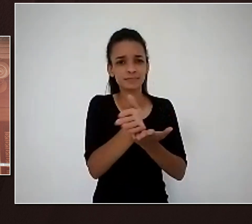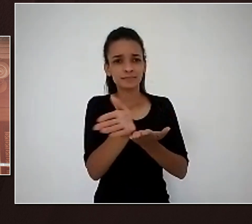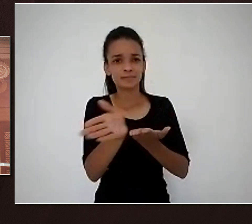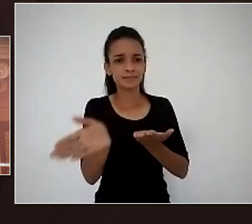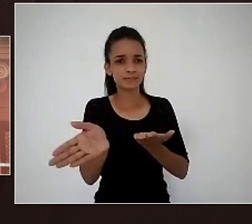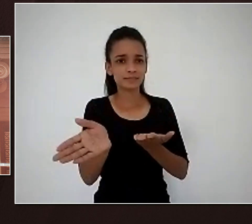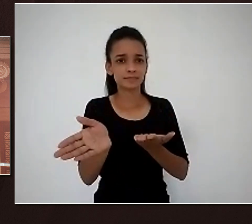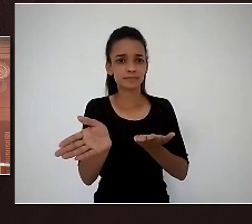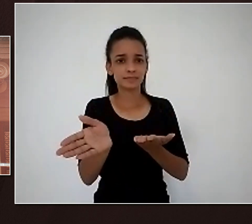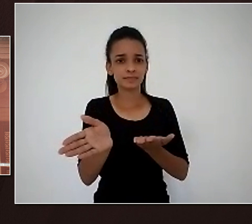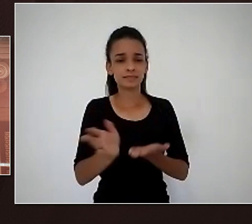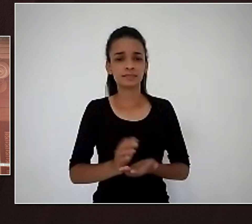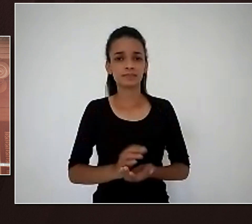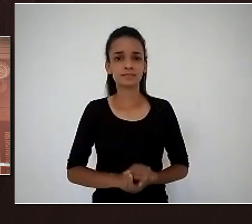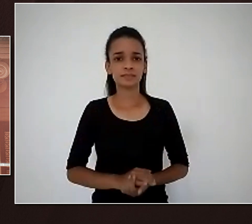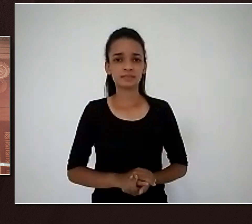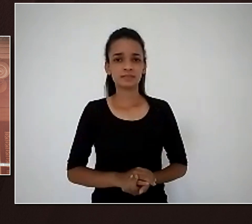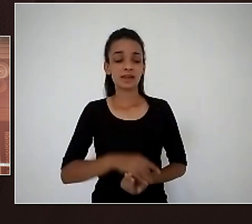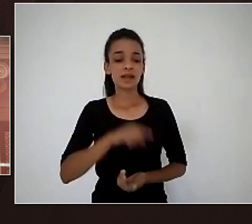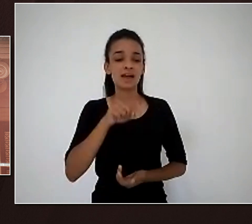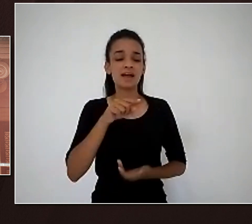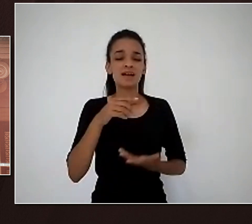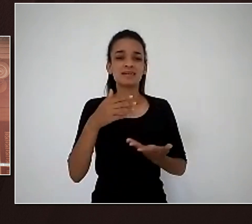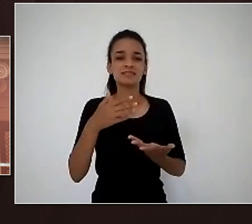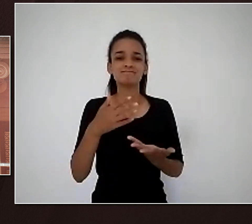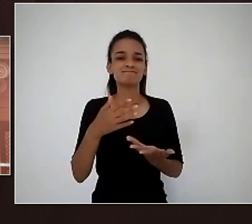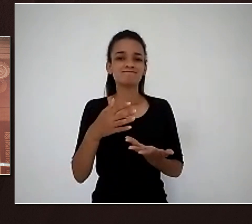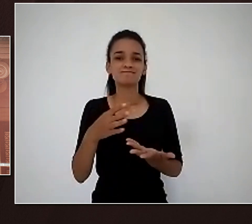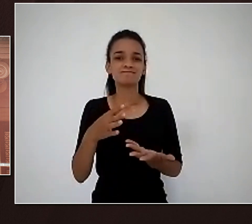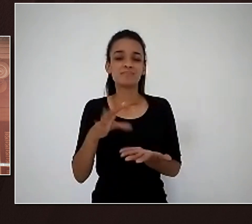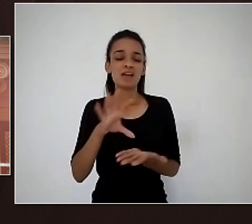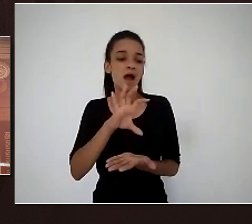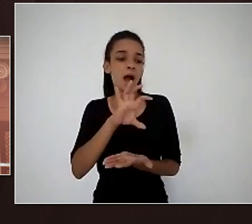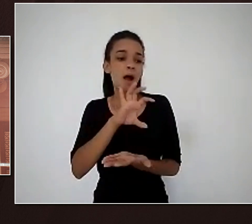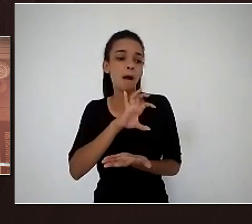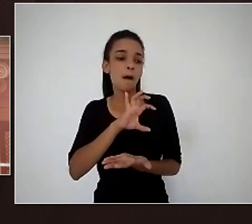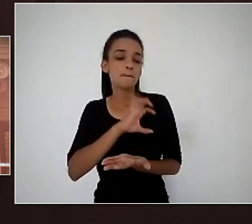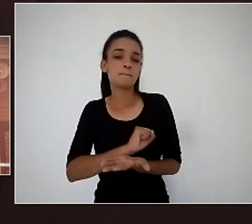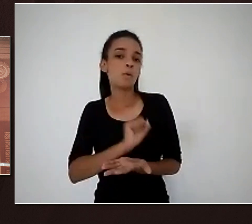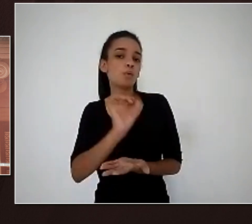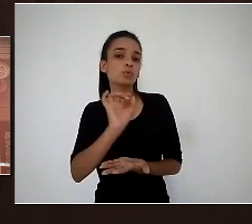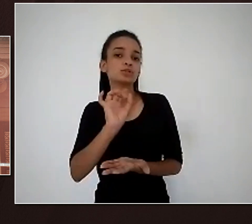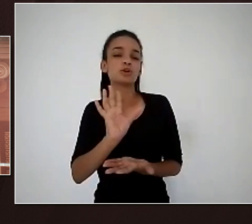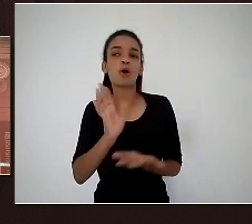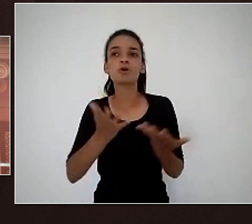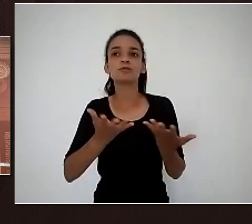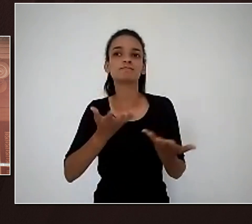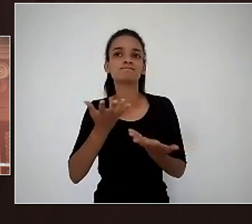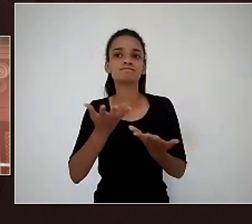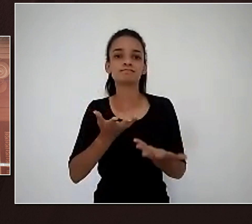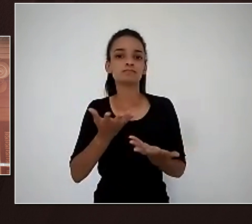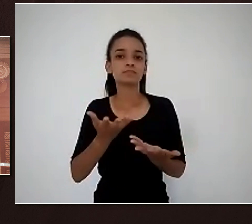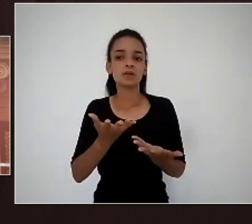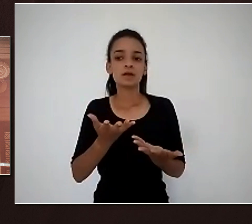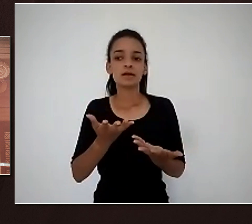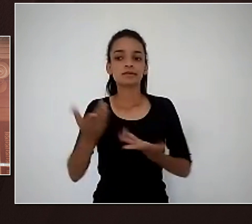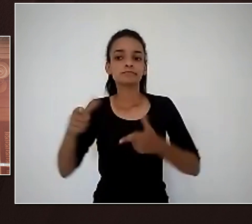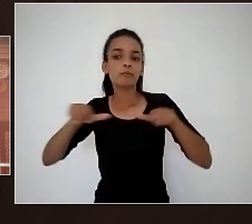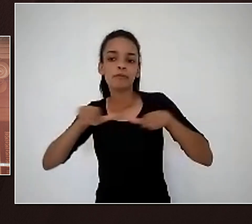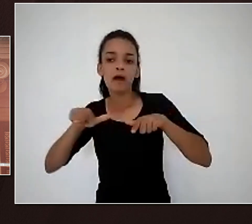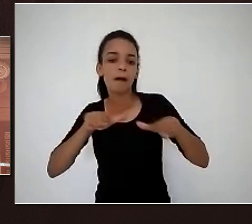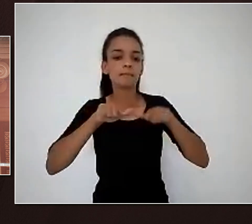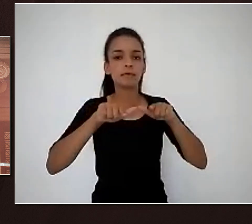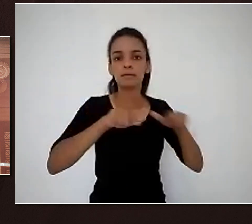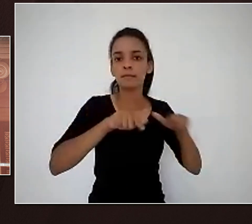passaram a amar o ofício, né, e não a função. Então,